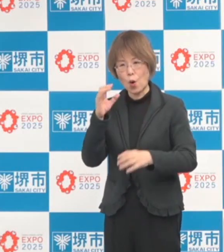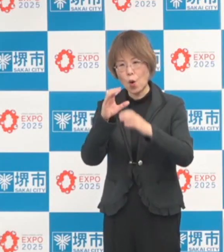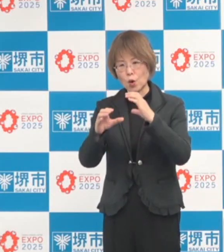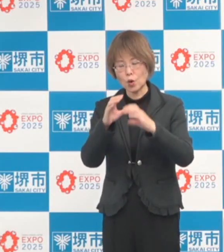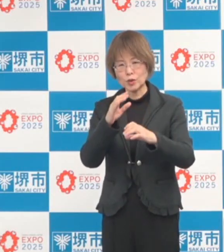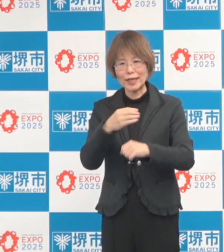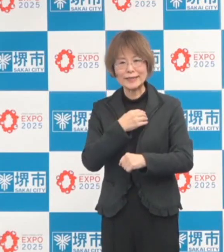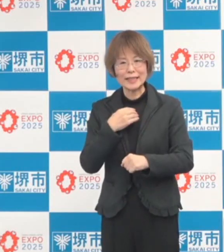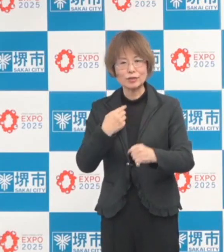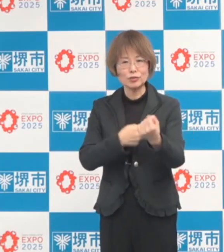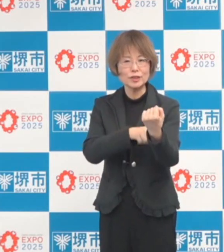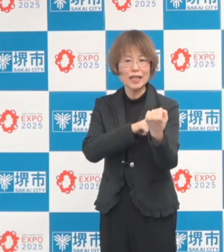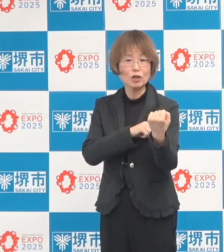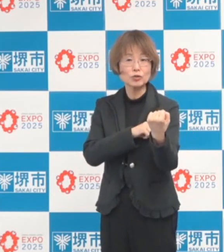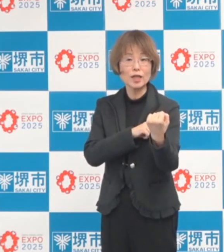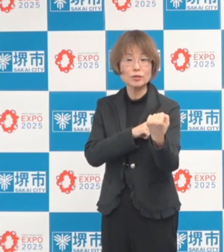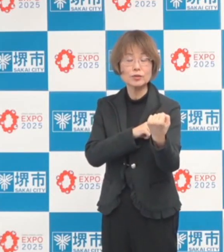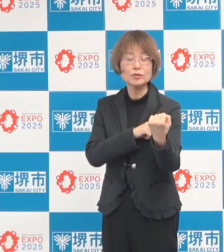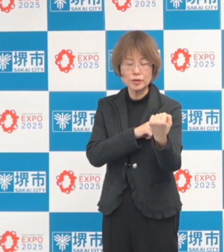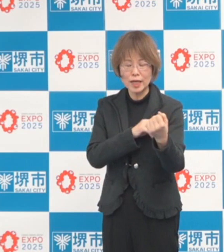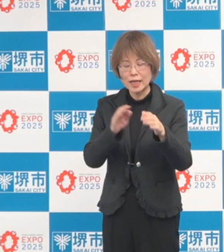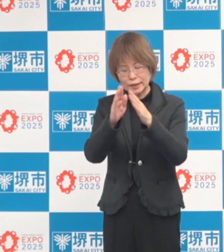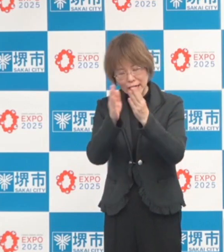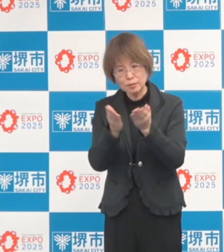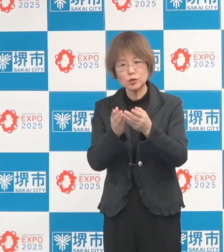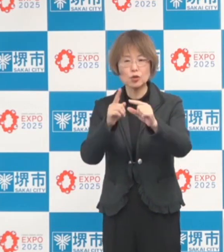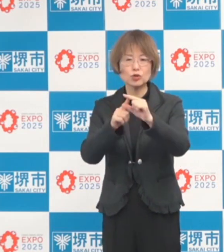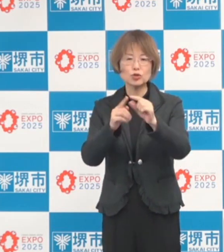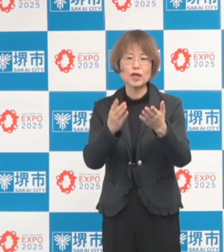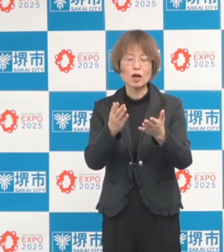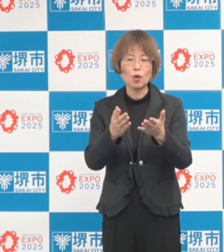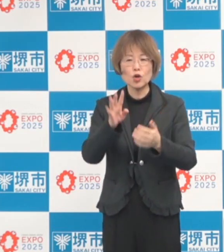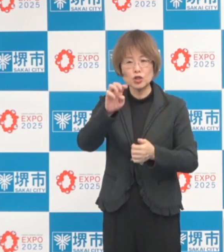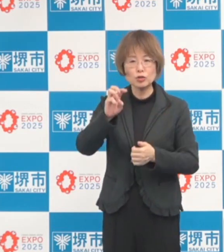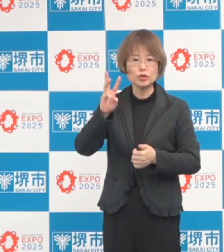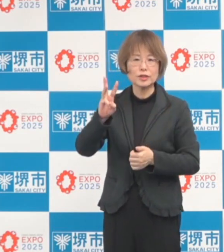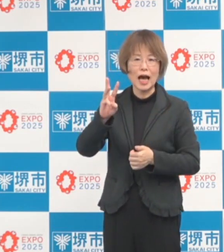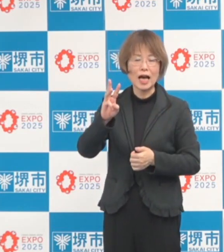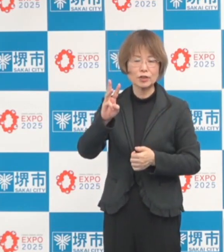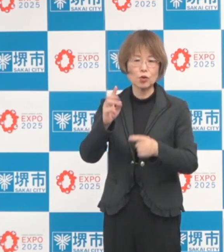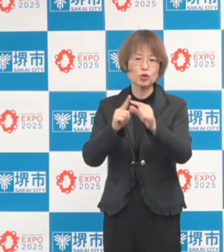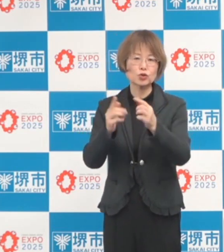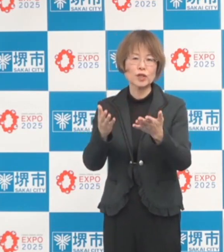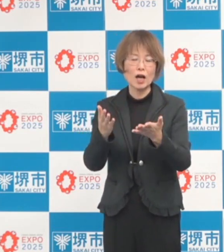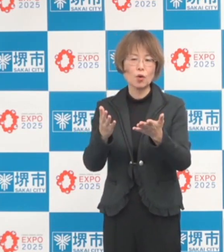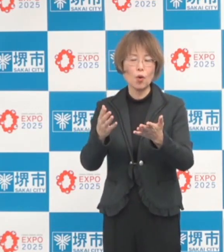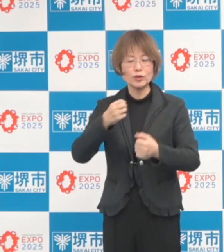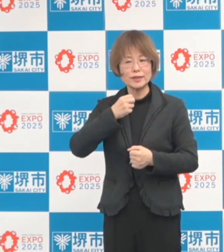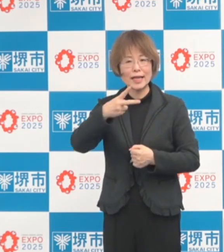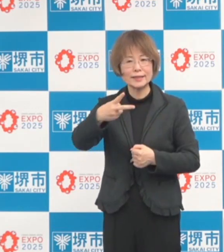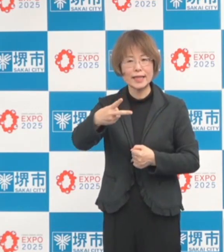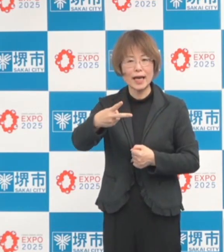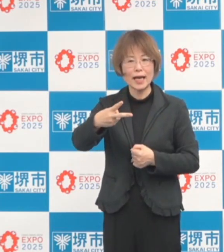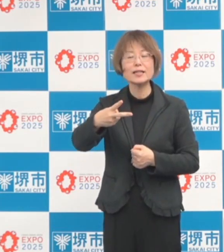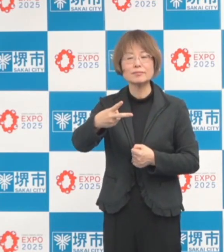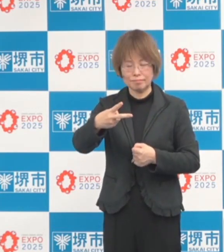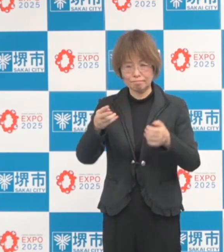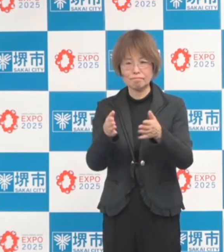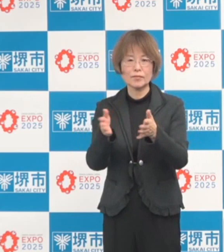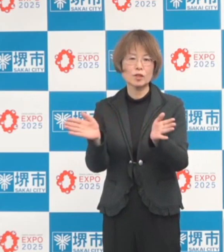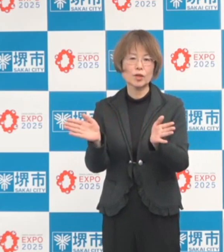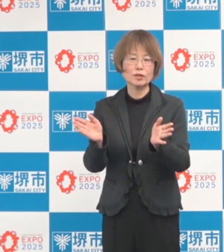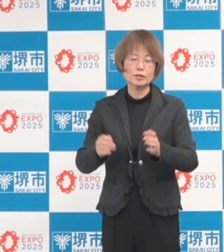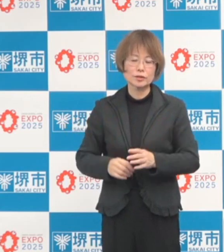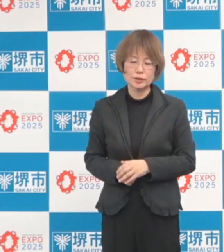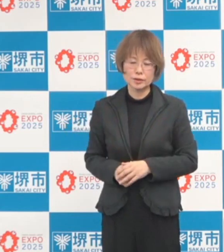ションを図ることができるように、全中学校、堺市の43中学校の2年生に拡充をいた